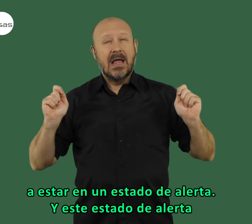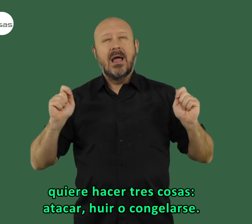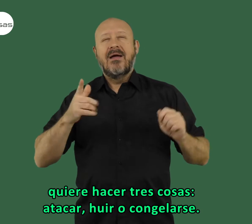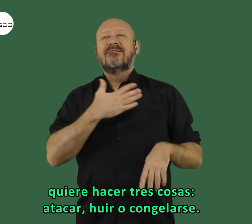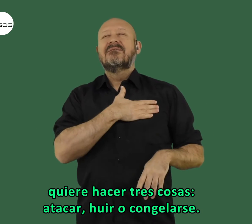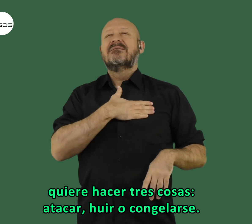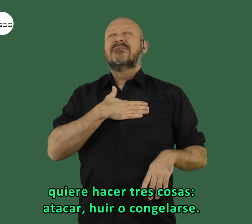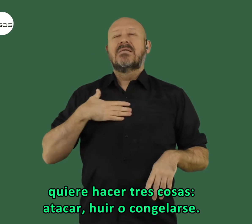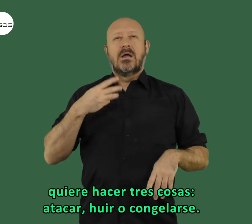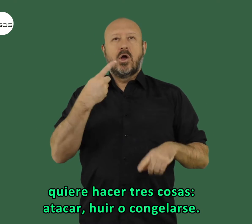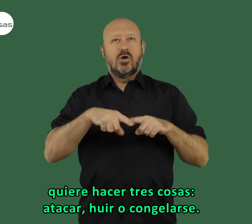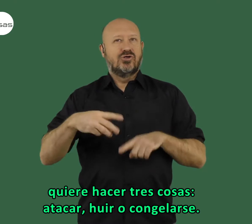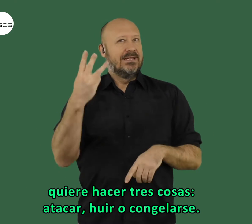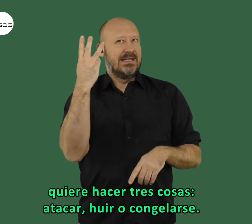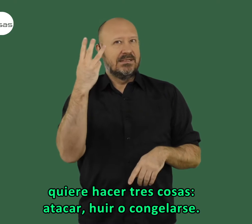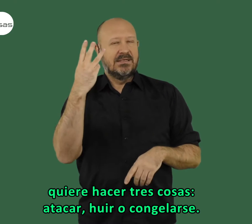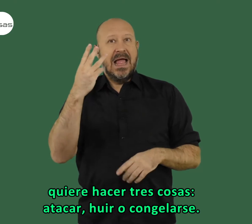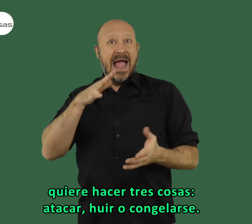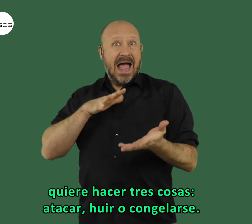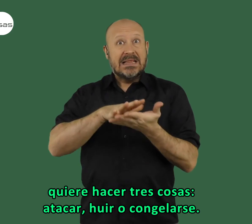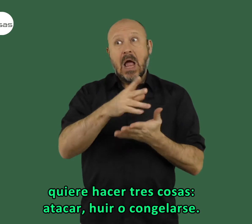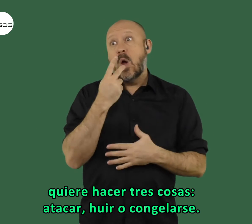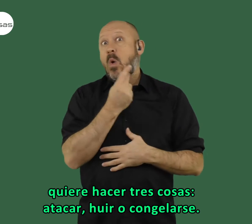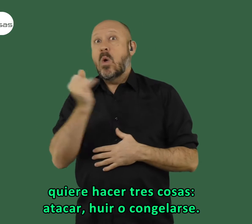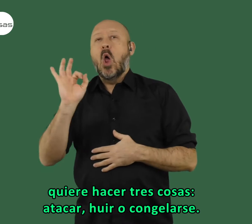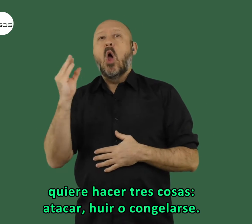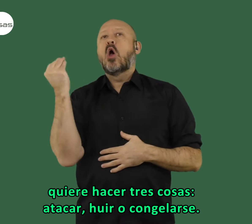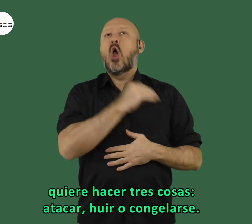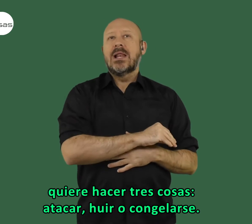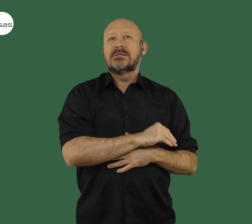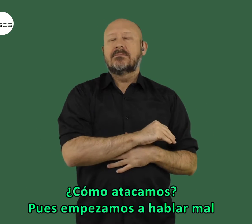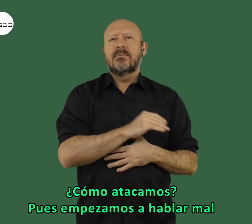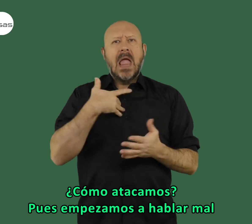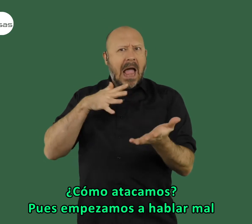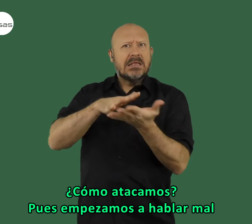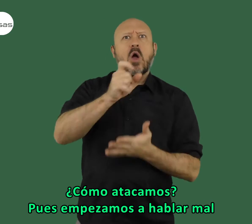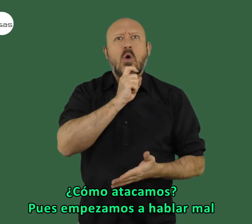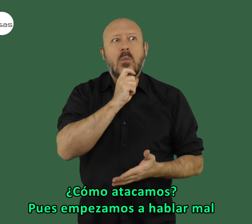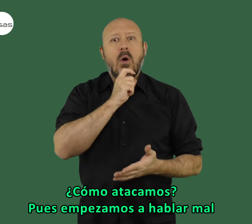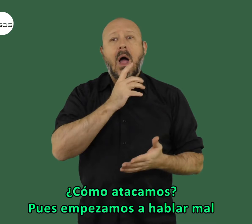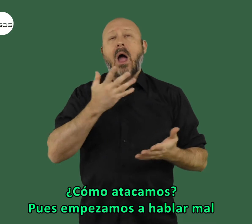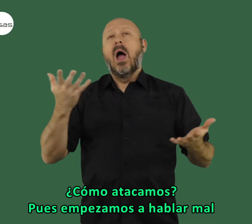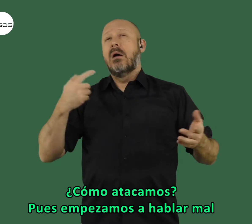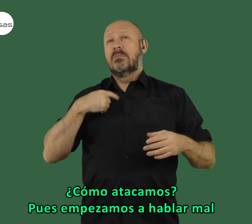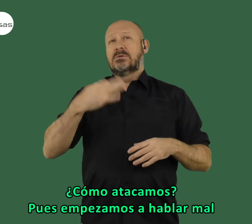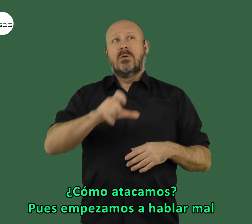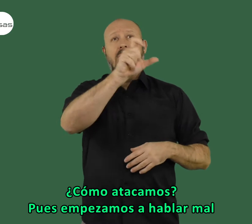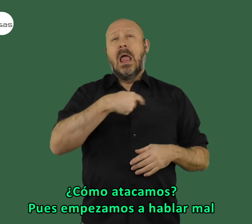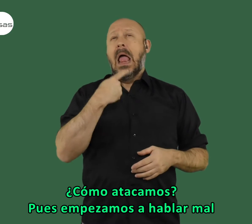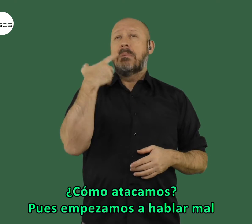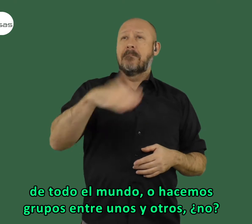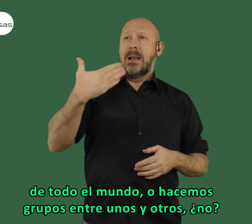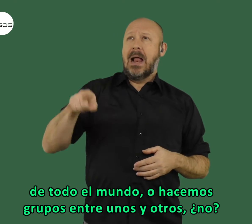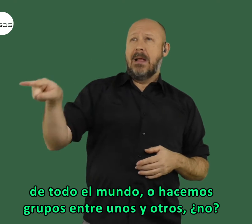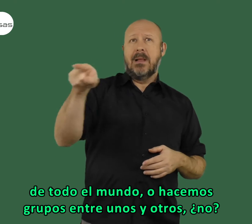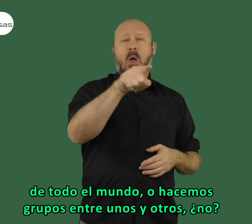de alerta quiere hacer 3 cosas: atacar, huir o congelarse. ¿Cómo atacamos? Bueno, pues empezamos a hablar mal de